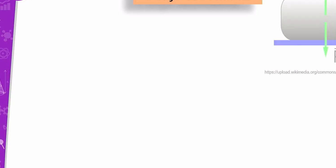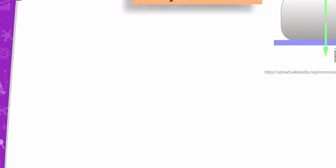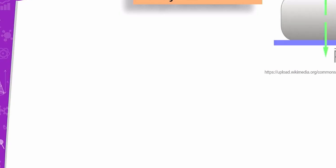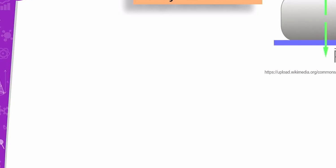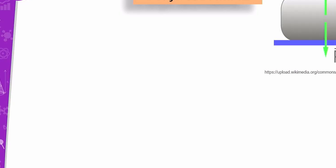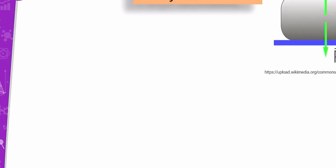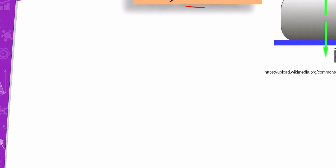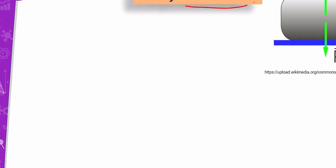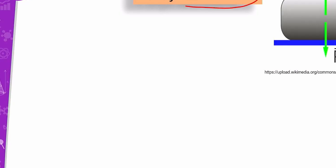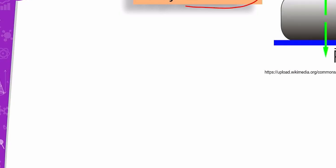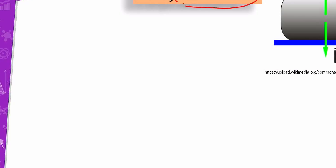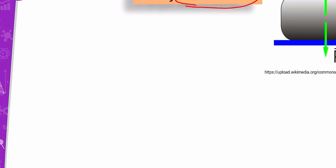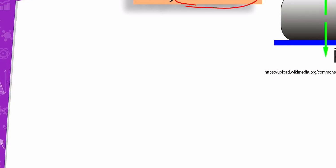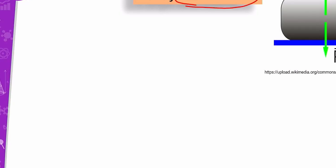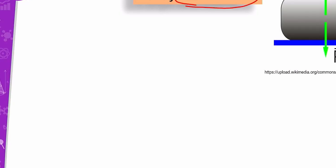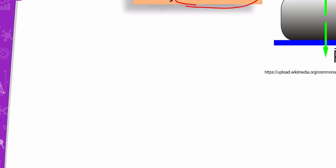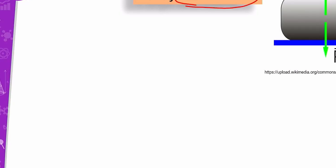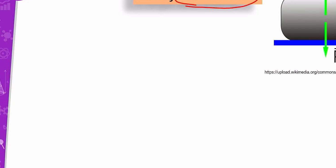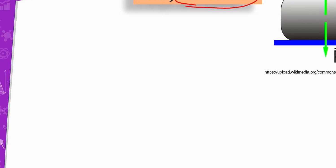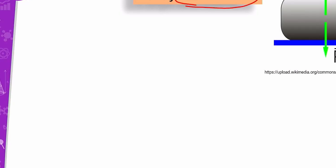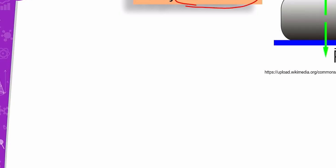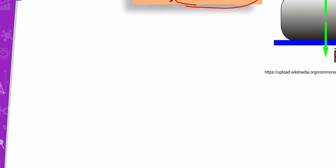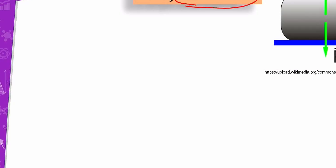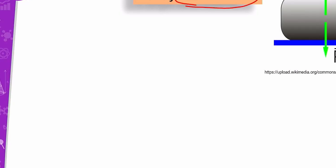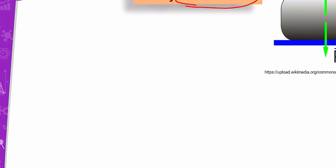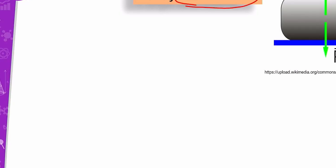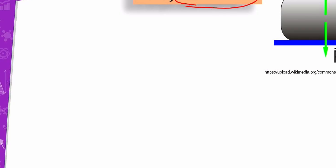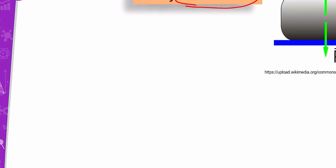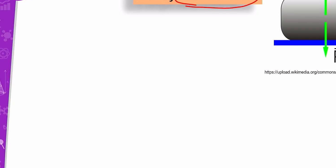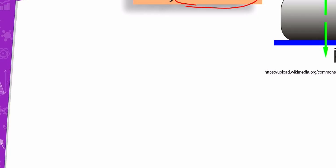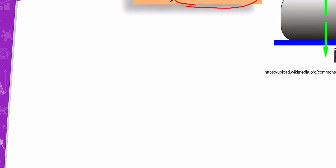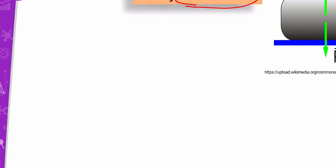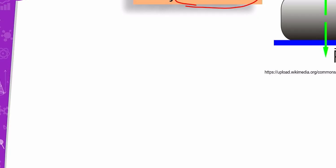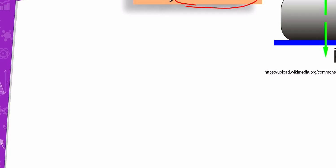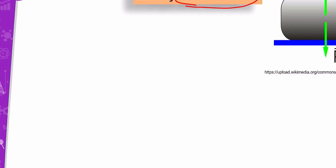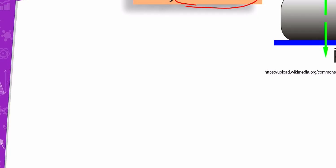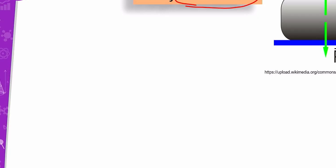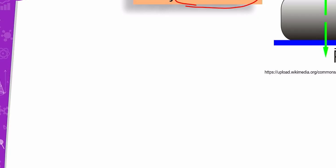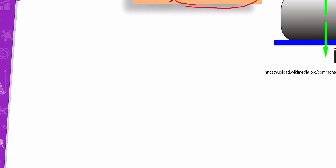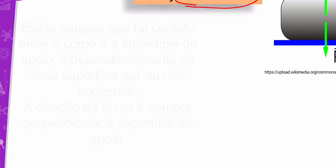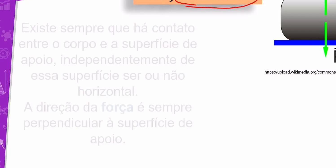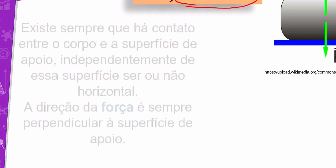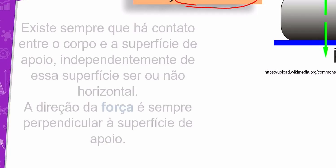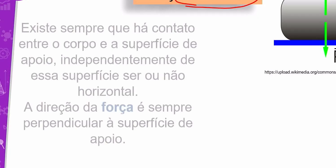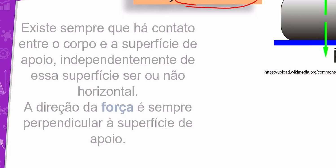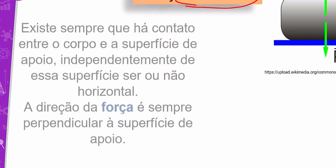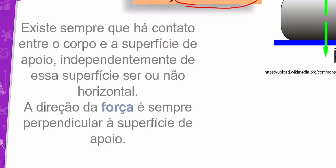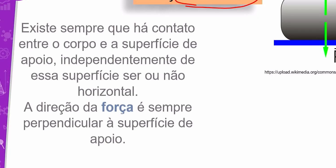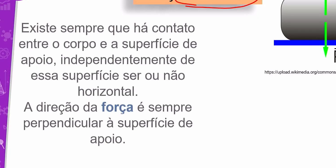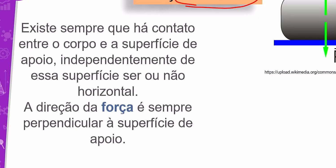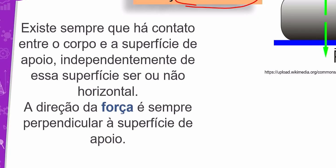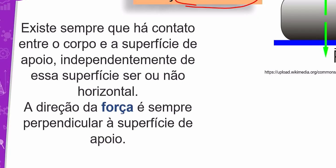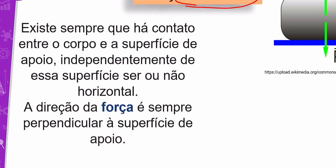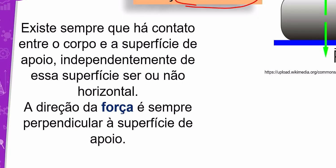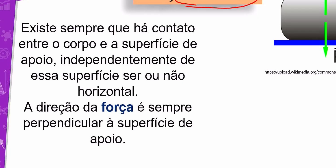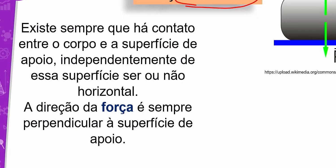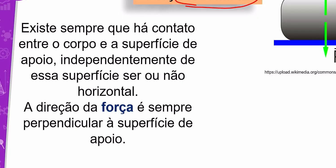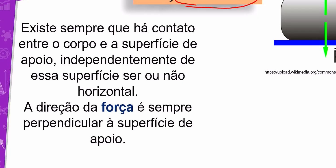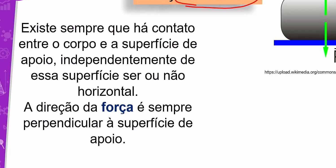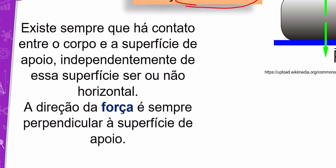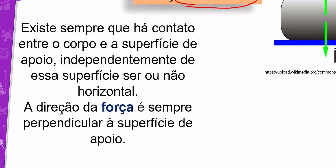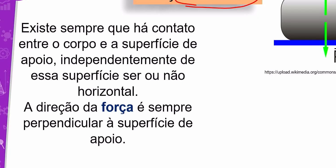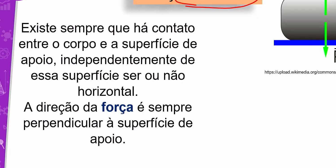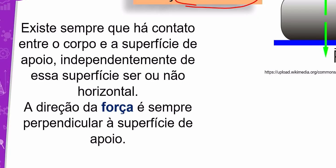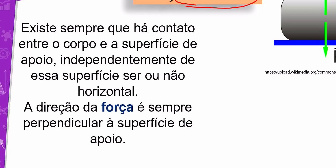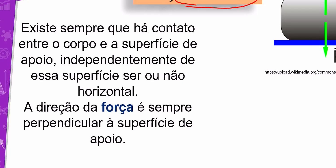A força normal. Como que funciona a força normal? Quer dizer que as outras não são normais? As outras, né, exatamente, pessoal. As outras forças não gostam